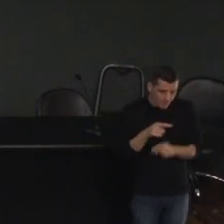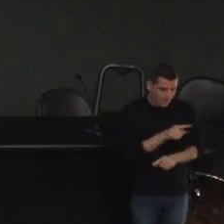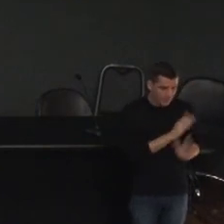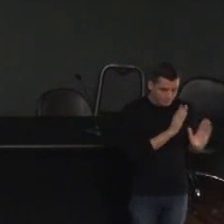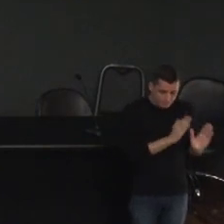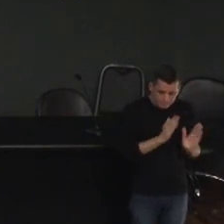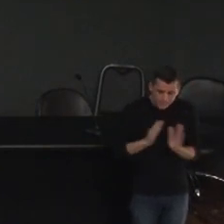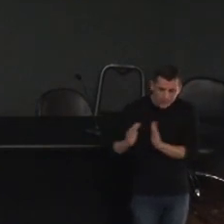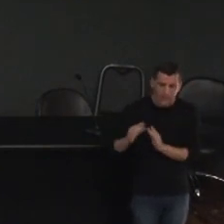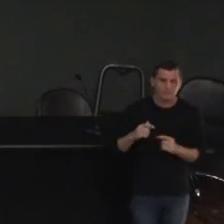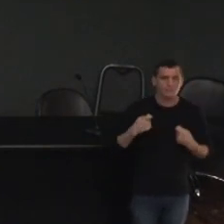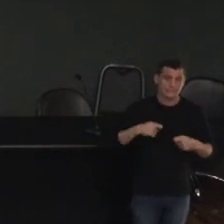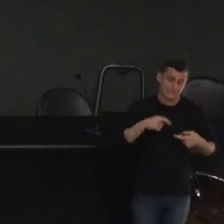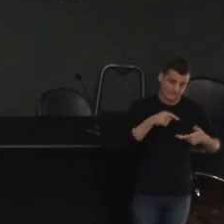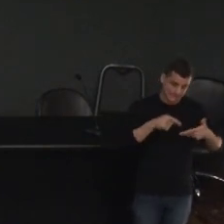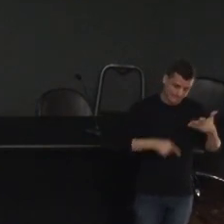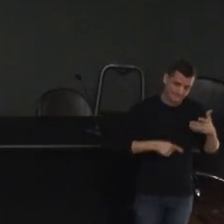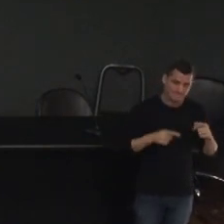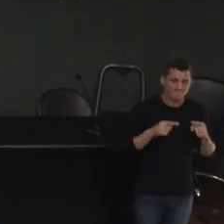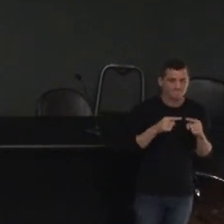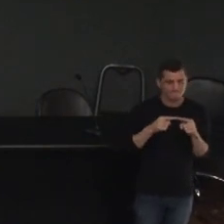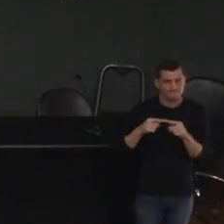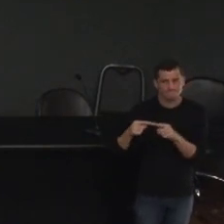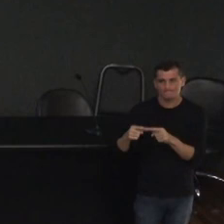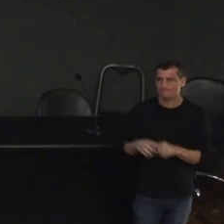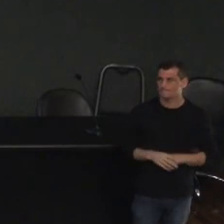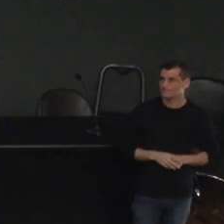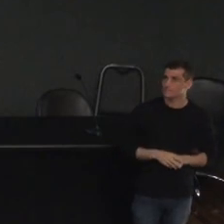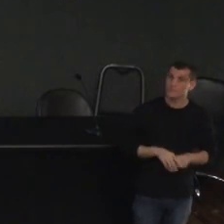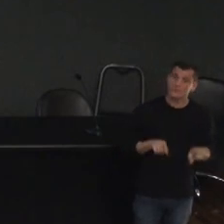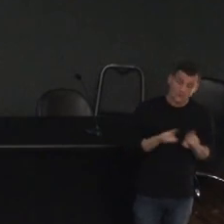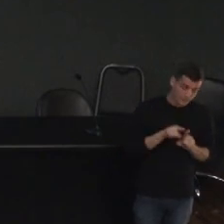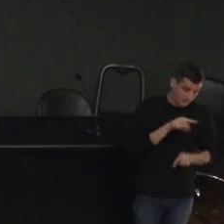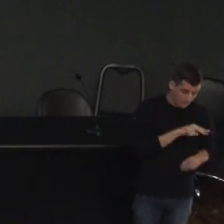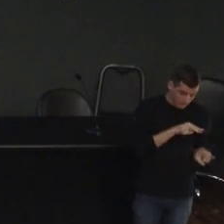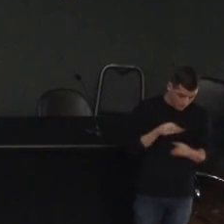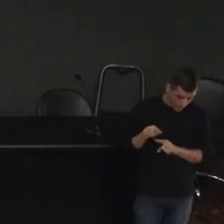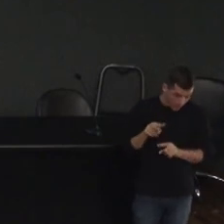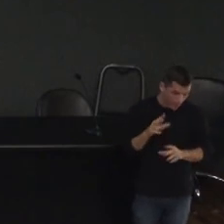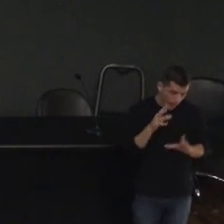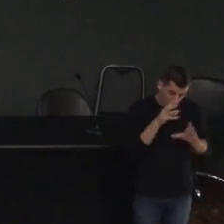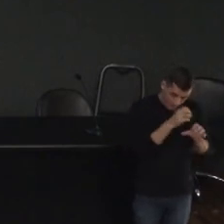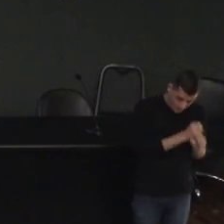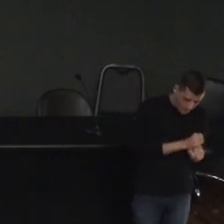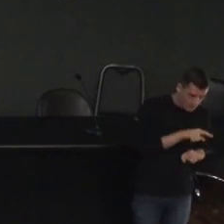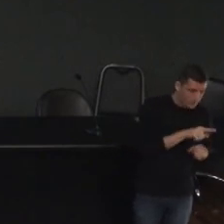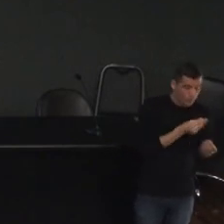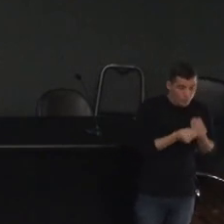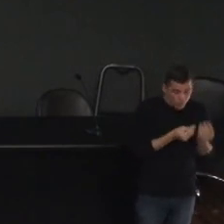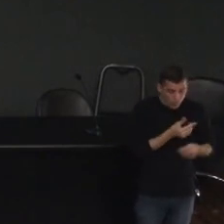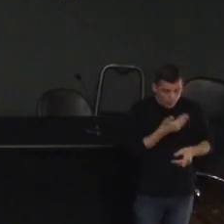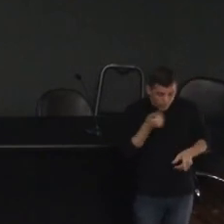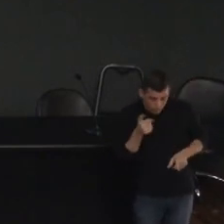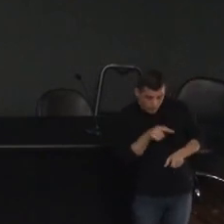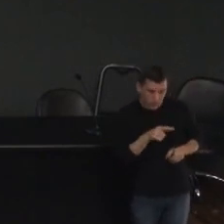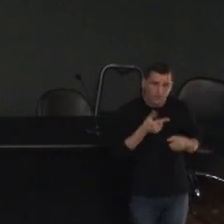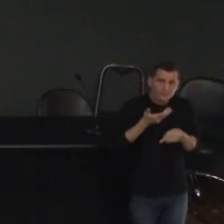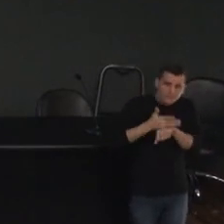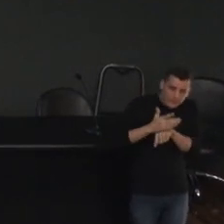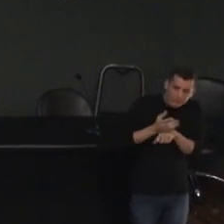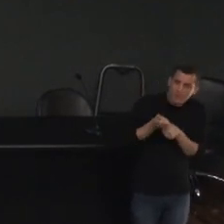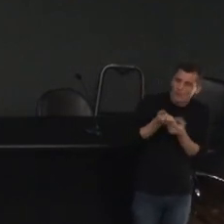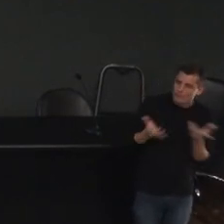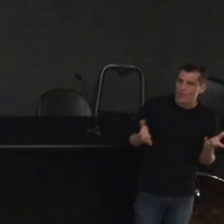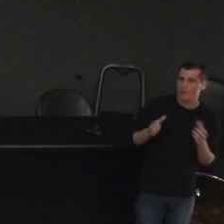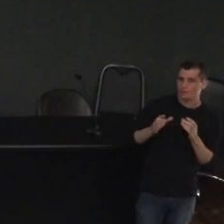parâmetros aqui atendidos e sempre fazer uma manutenção revisão e aperfeiçoamento mento desse sistema com treinamento e comunicação